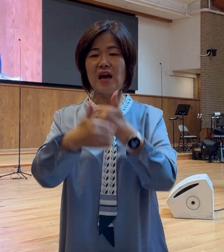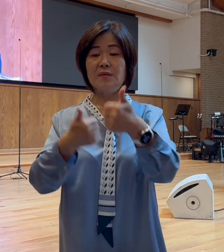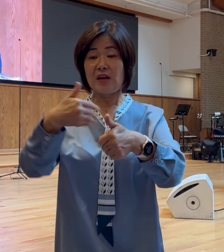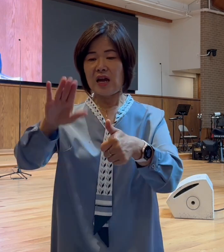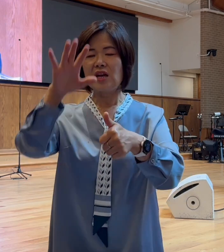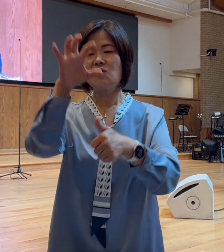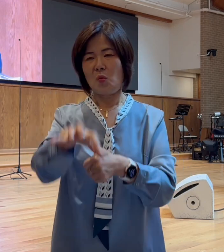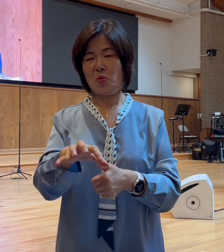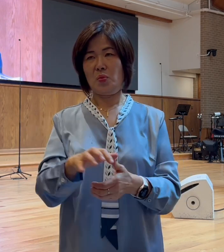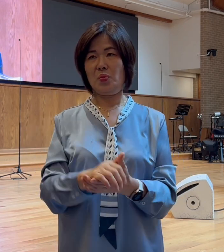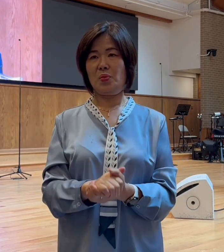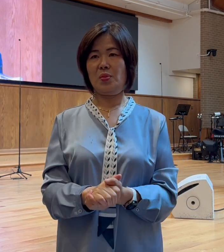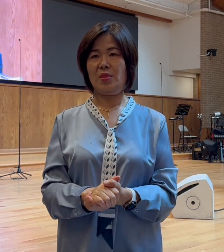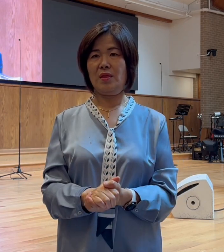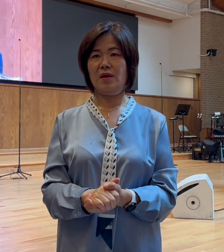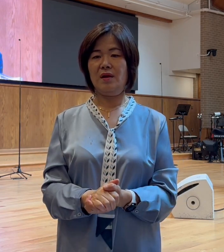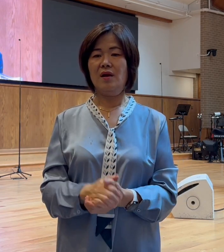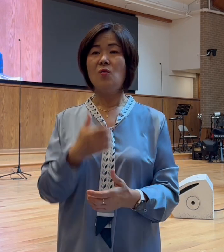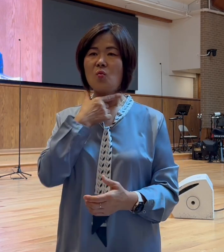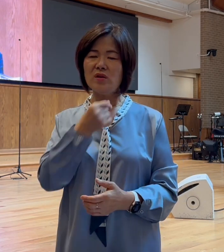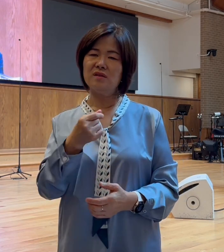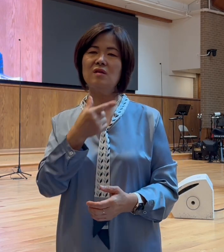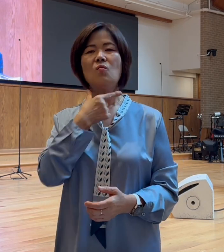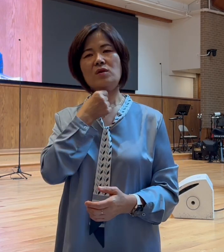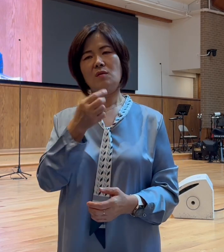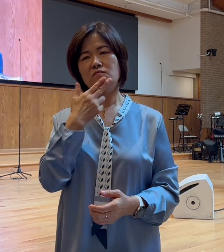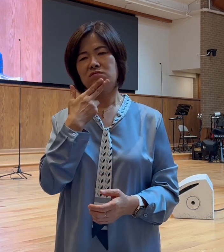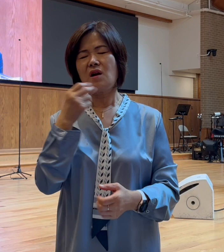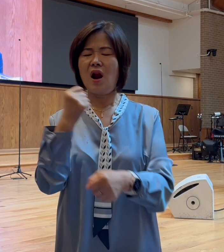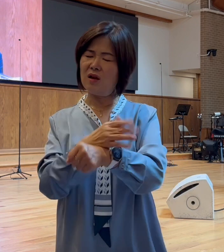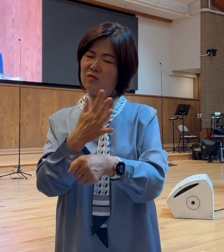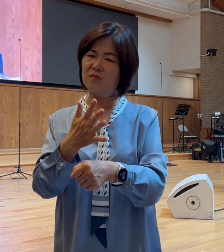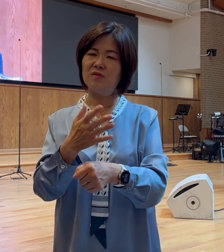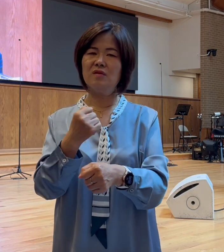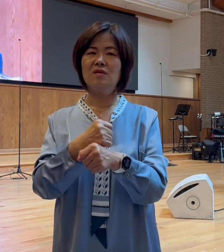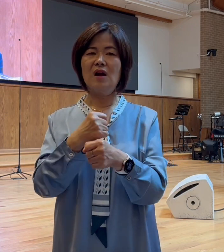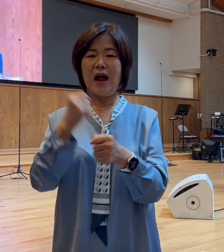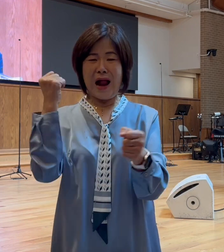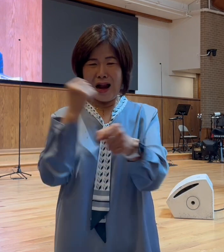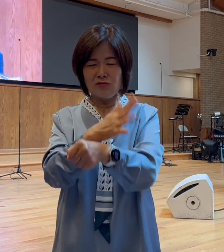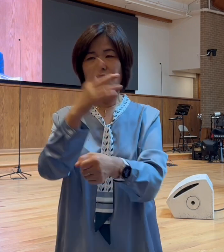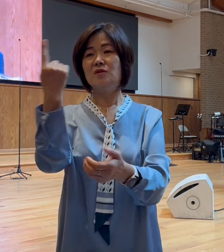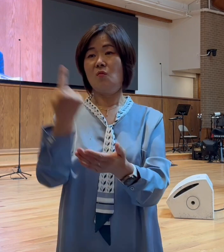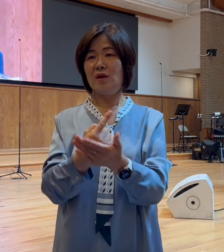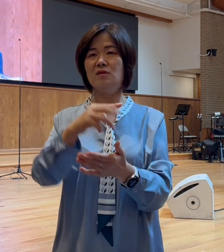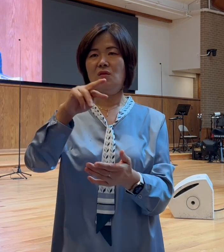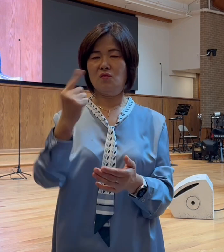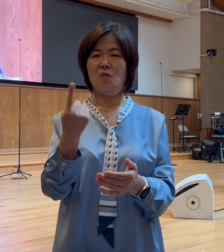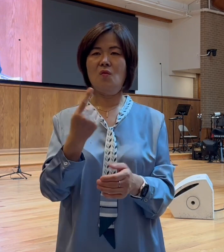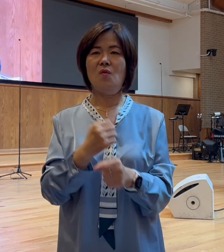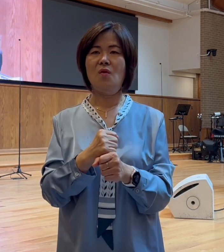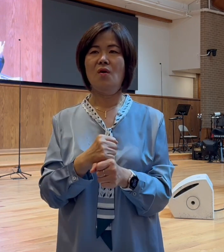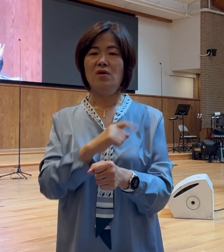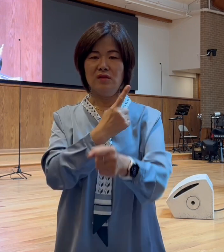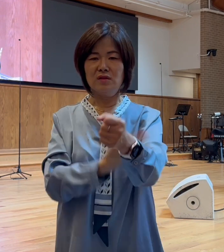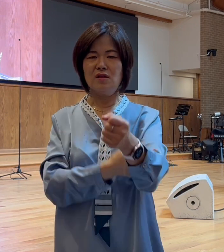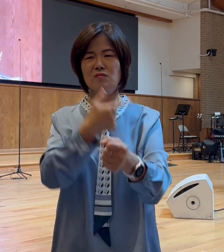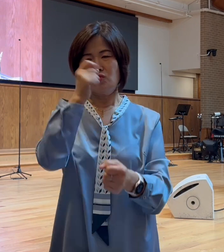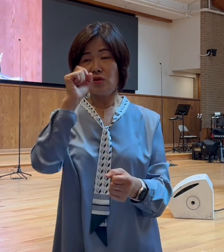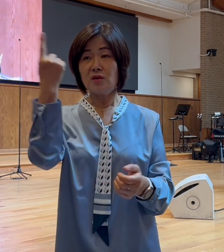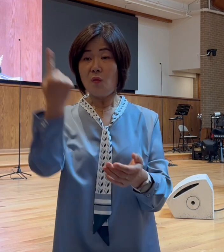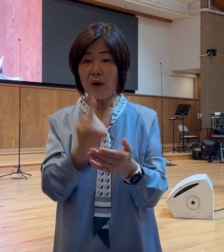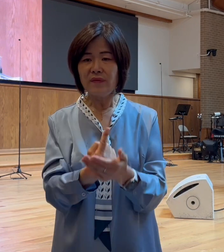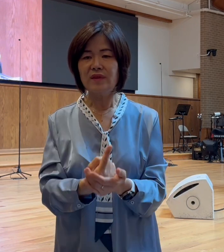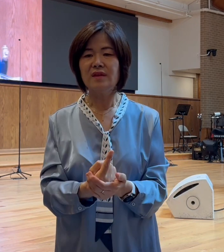곳입니다. 원해서 왔든 마지못해 왔든 누명 써서 왔든 어떤 능력이 부족해서